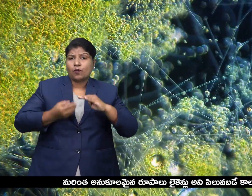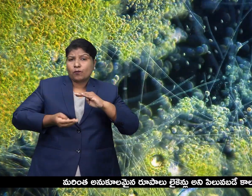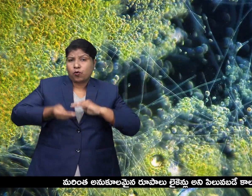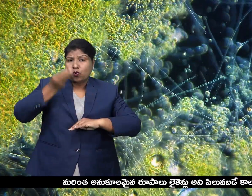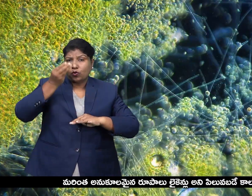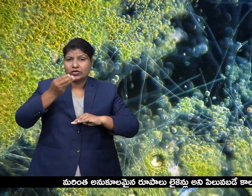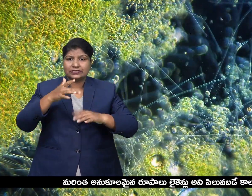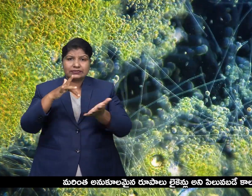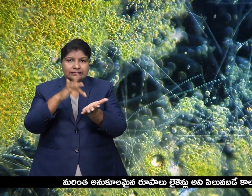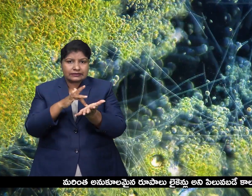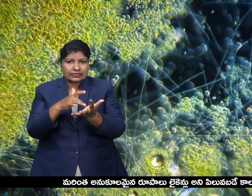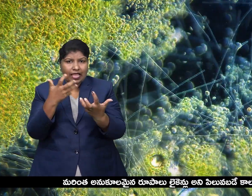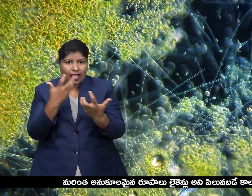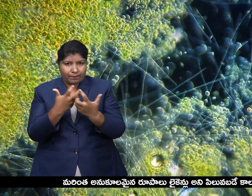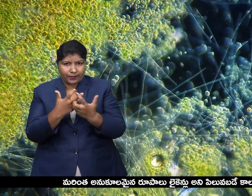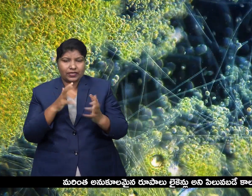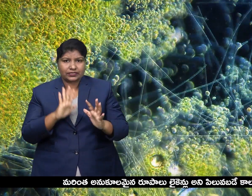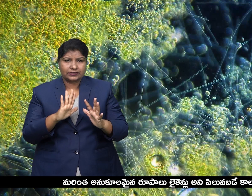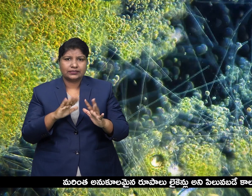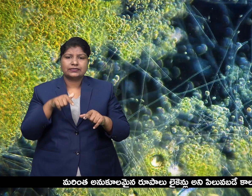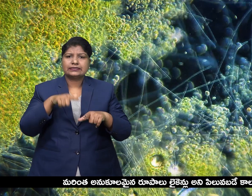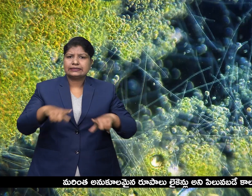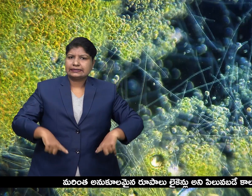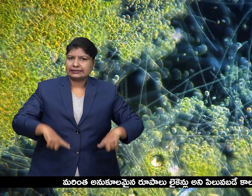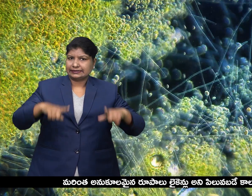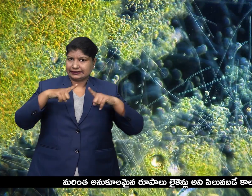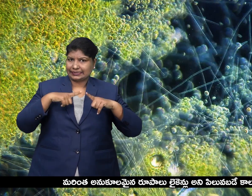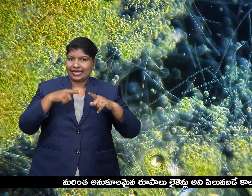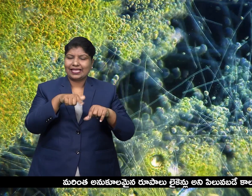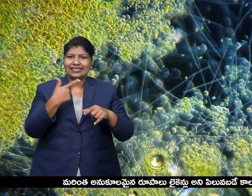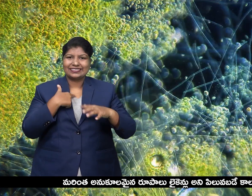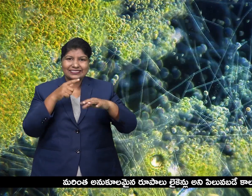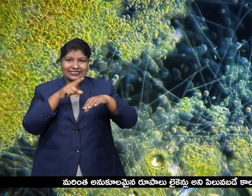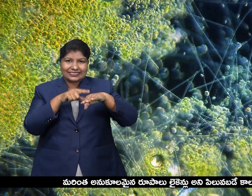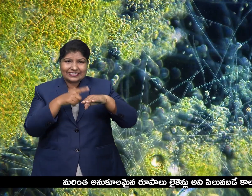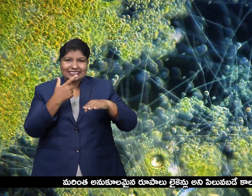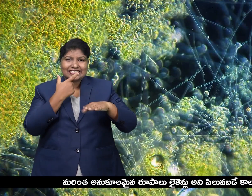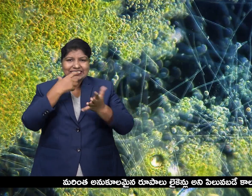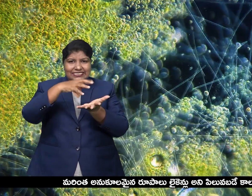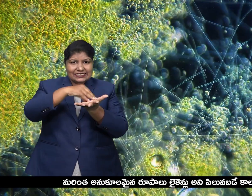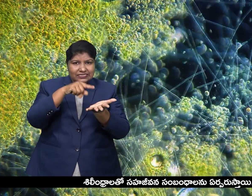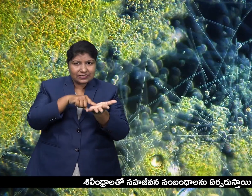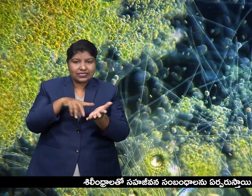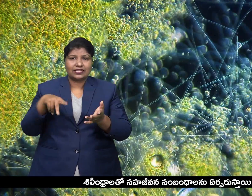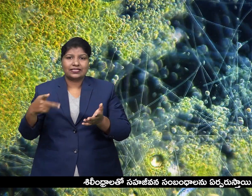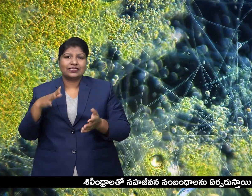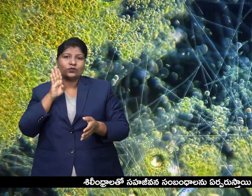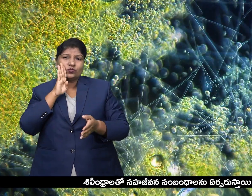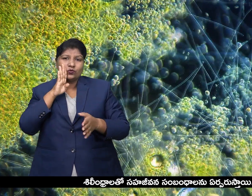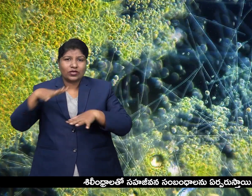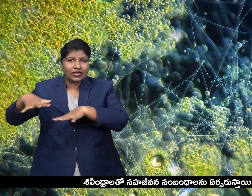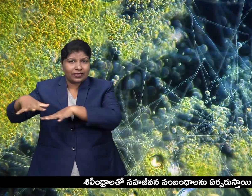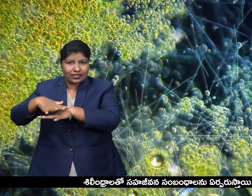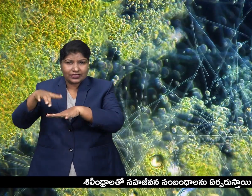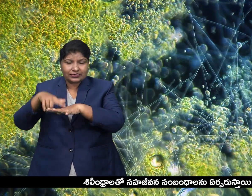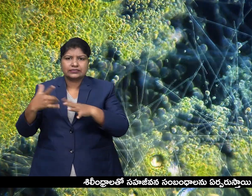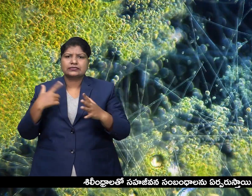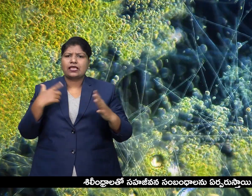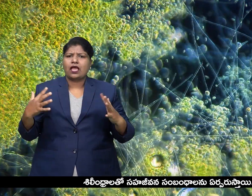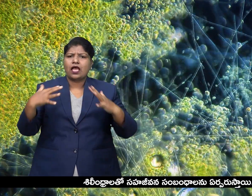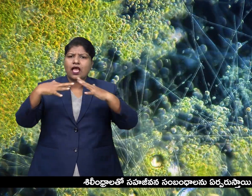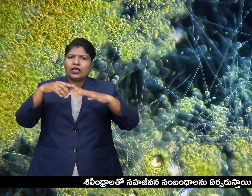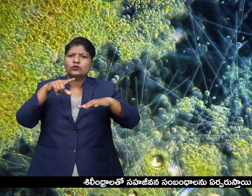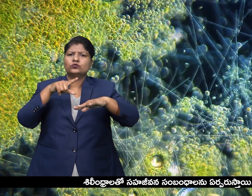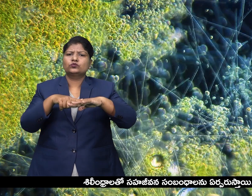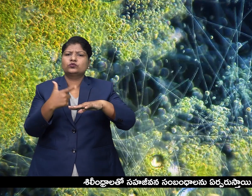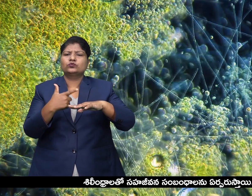మరింత అనుకూలమైన రూపాలు లైకేన్లు అని పిలువబడే కాలనీలలో శిలీంధ్రాలతో సహజీవన సంబంధాలను